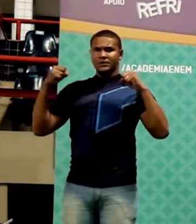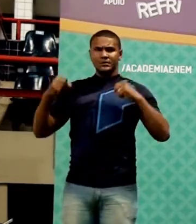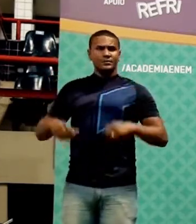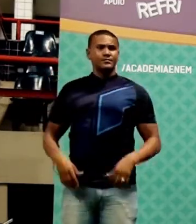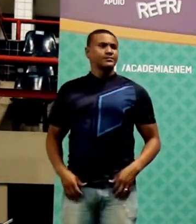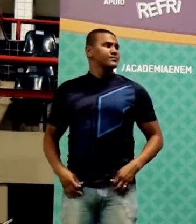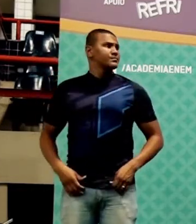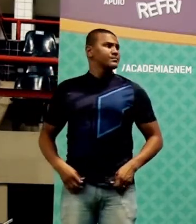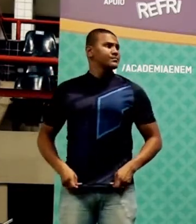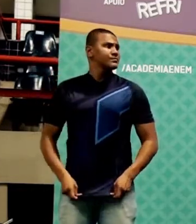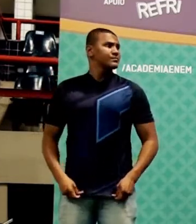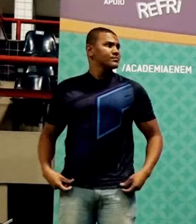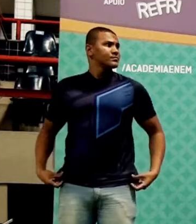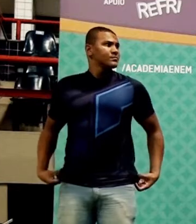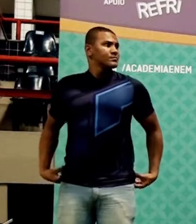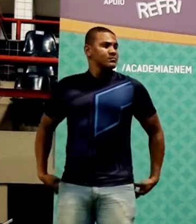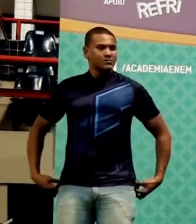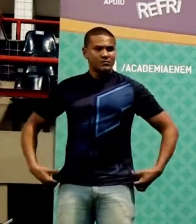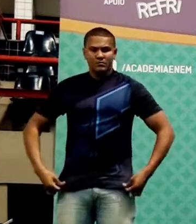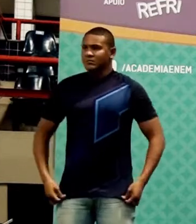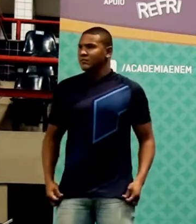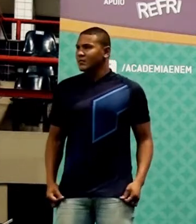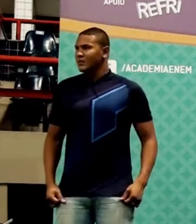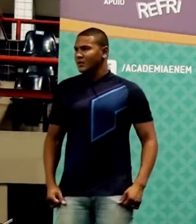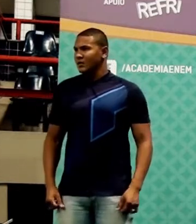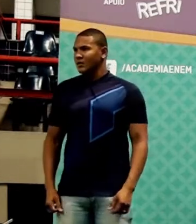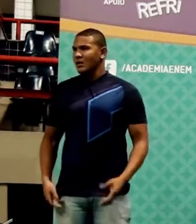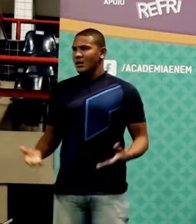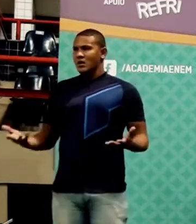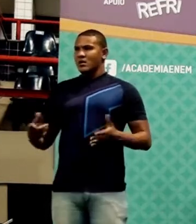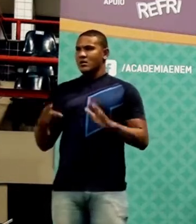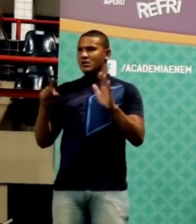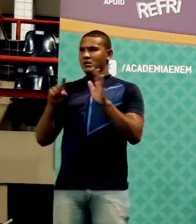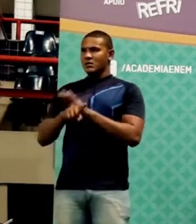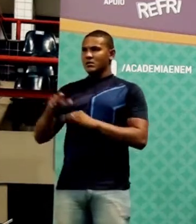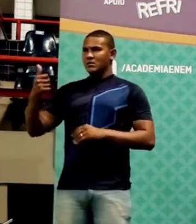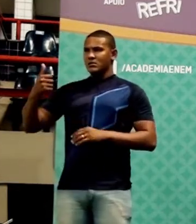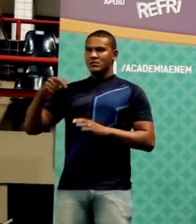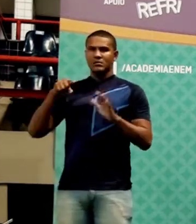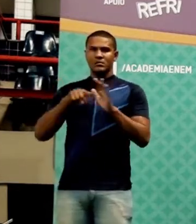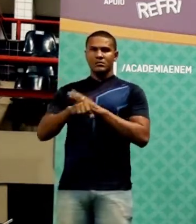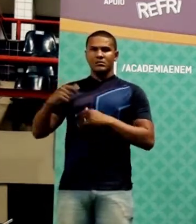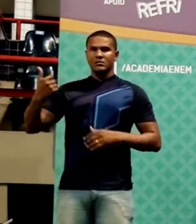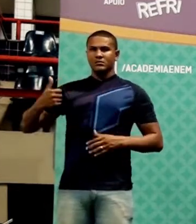Bom, eu queria que vocês pegassem agora a primeira questão da apostila,